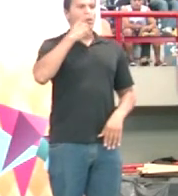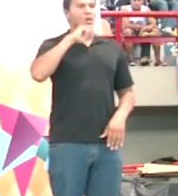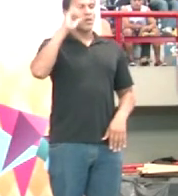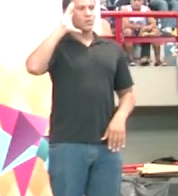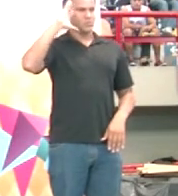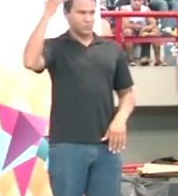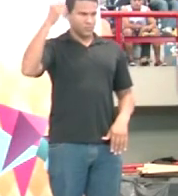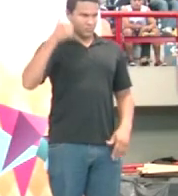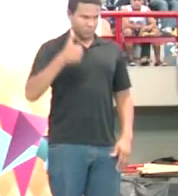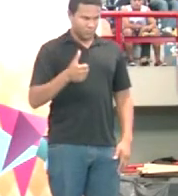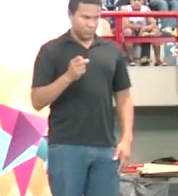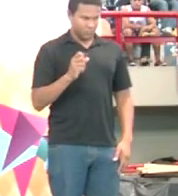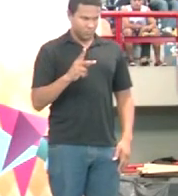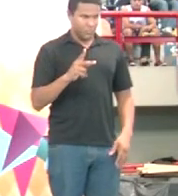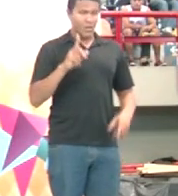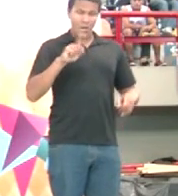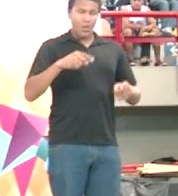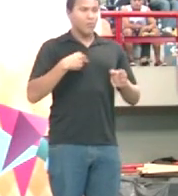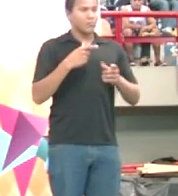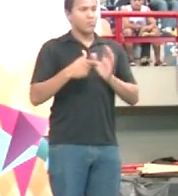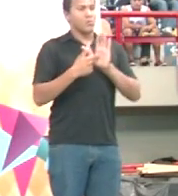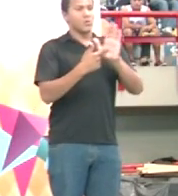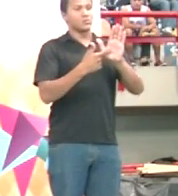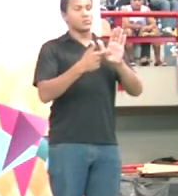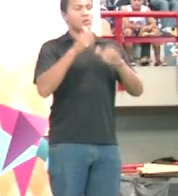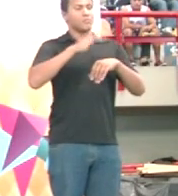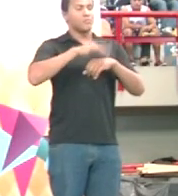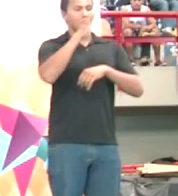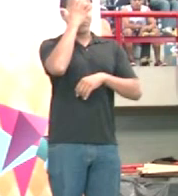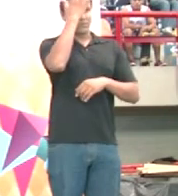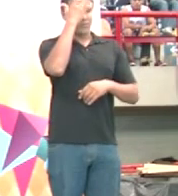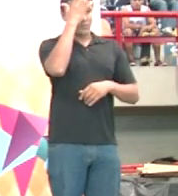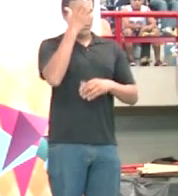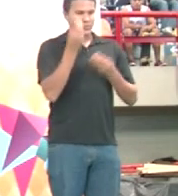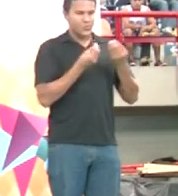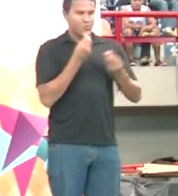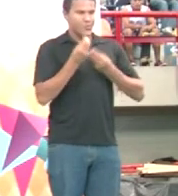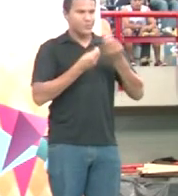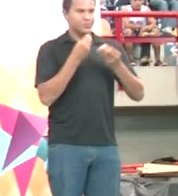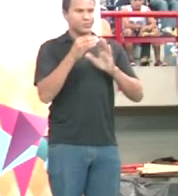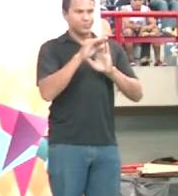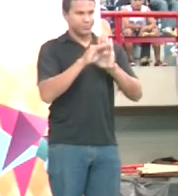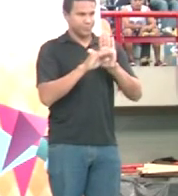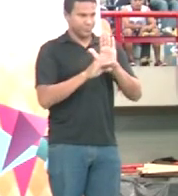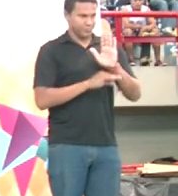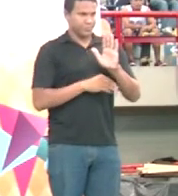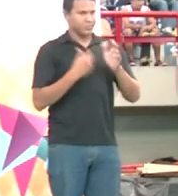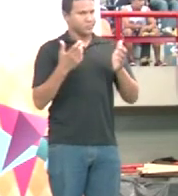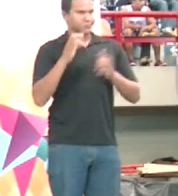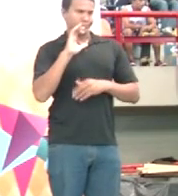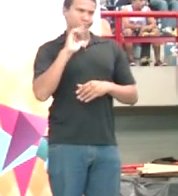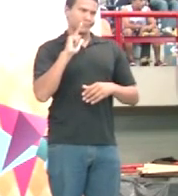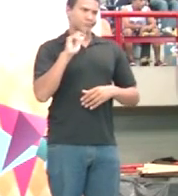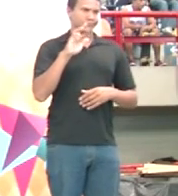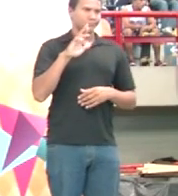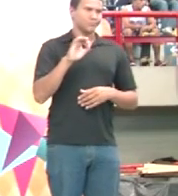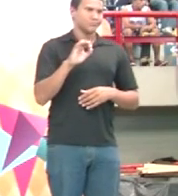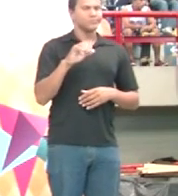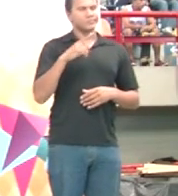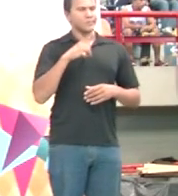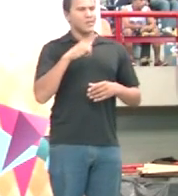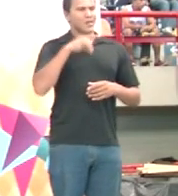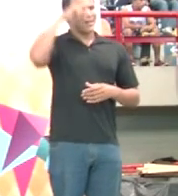mais fácil é você dizer na introdução quem vai resolver. Aí, claro. Lá na conclusão, você